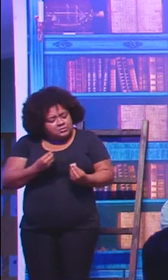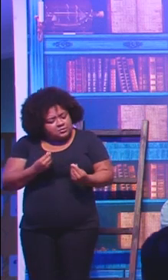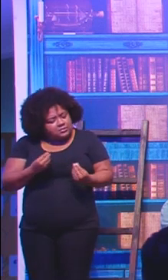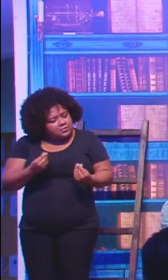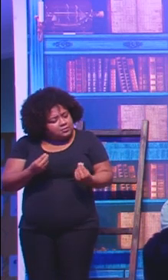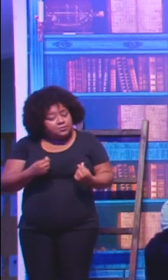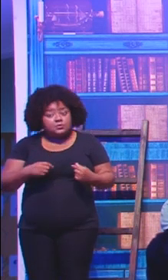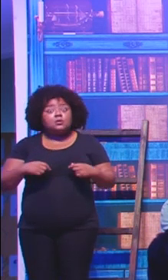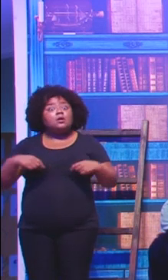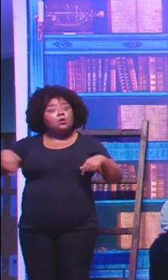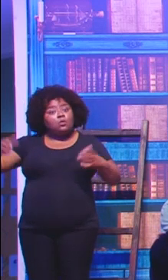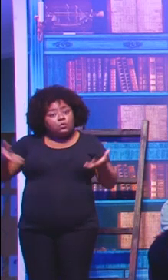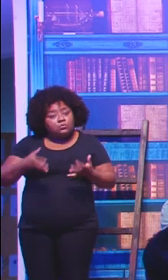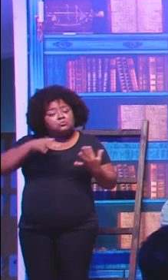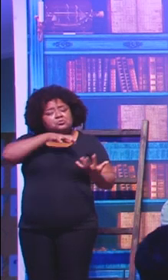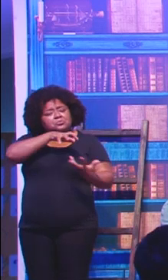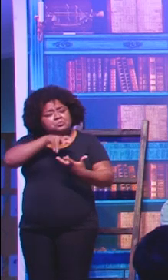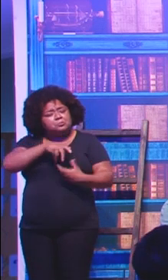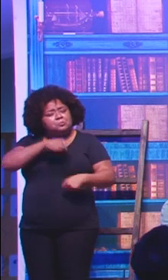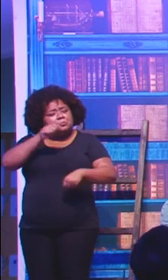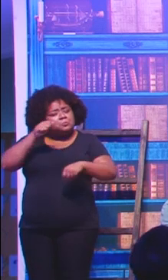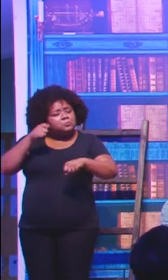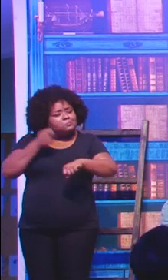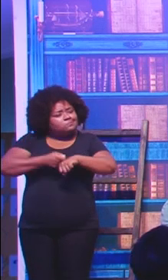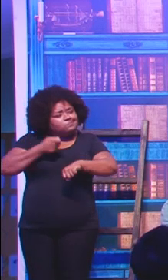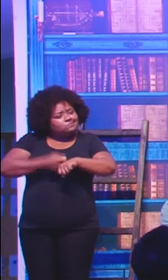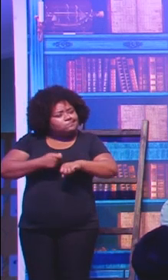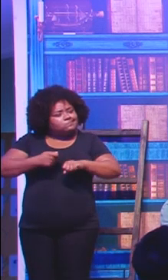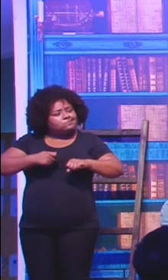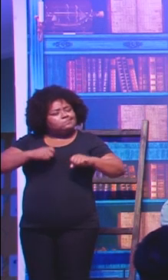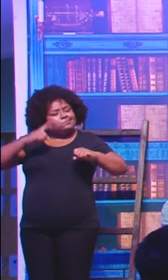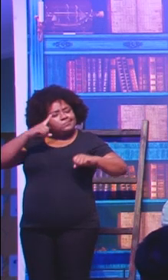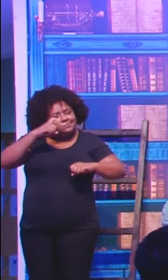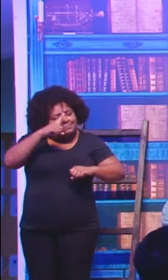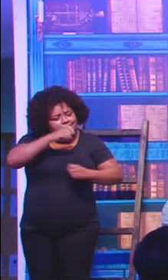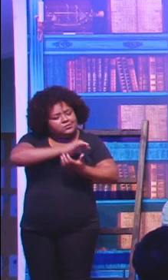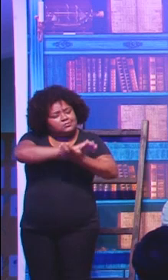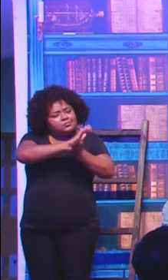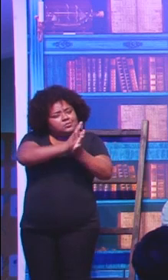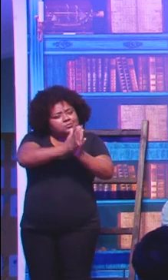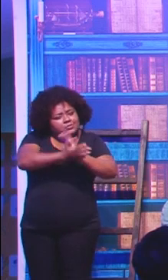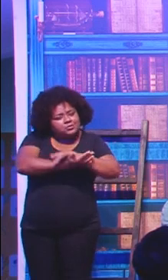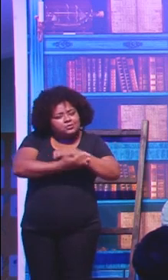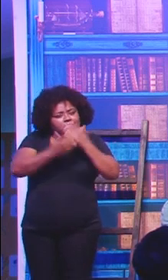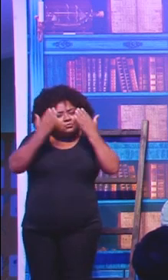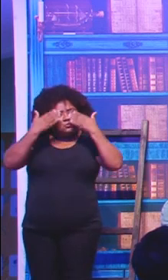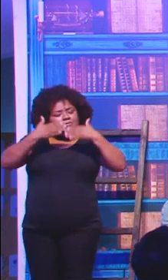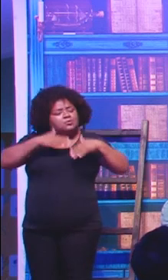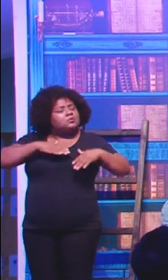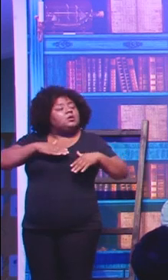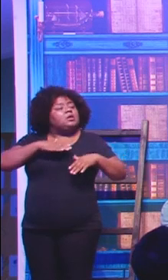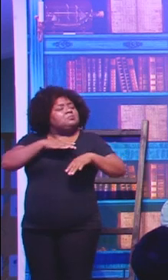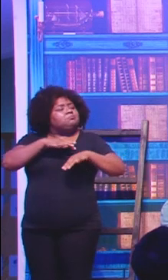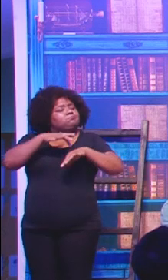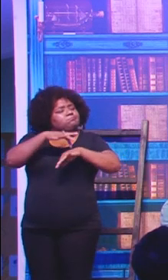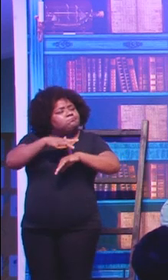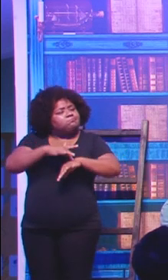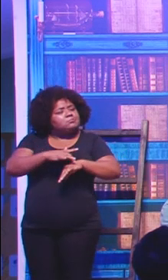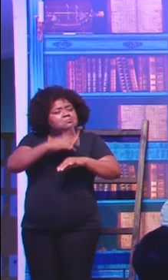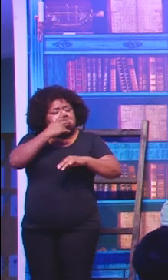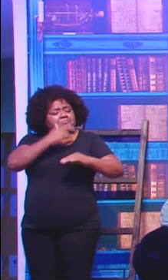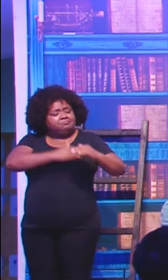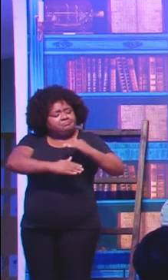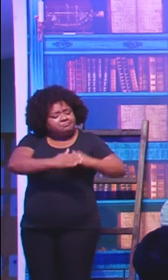gente precisa nesse mundo tão duro, tão caótico, em que os ódios têm se recrudescido, não é? Que a gente tem